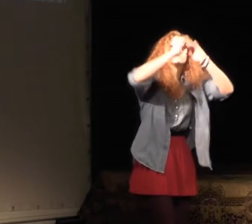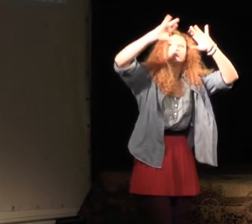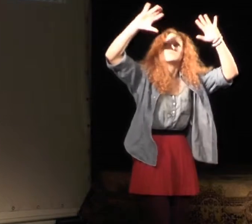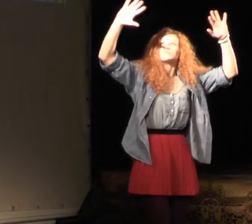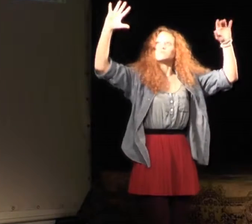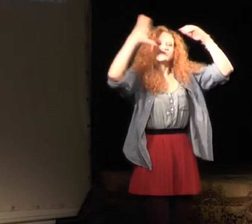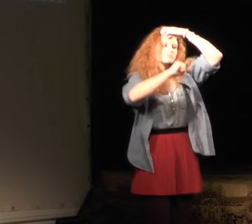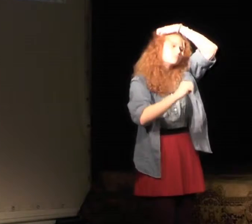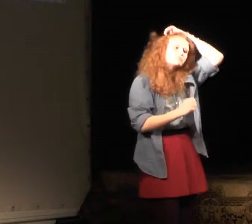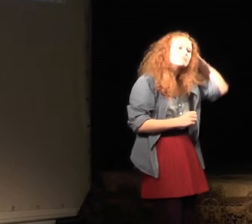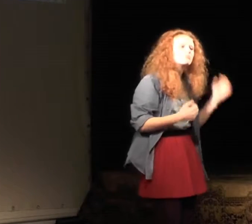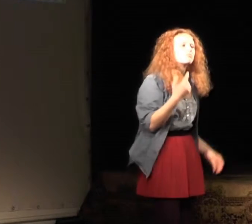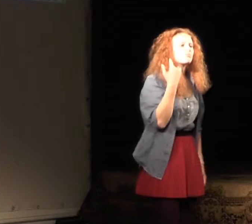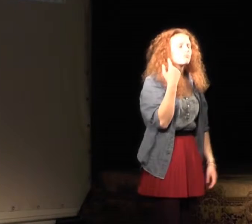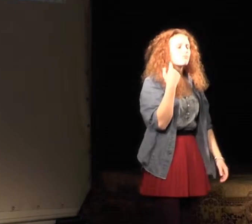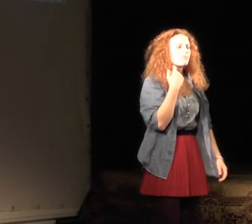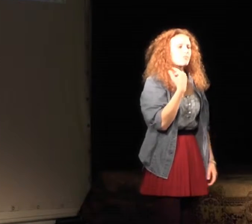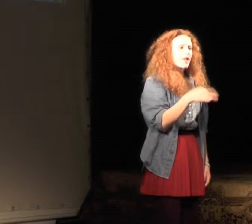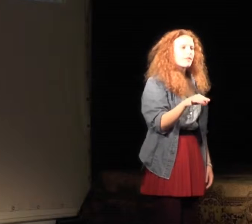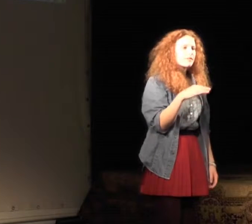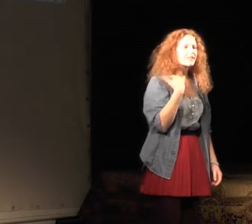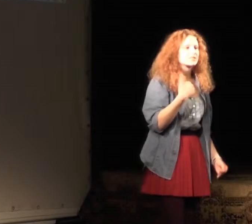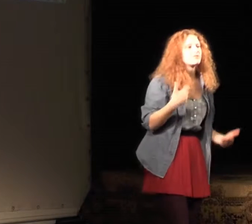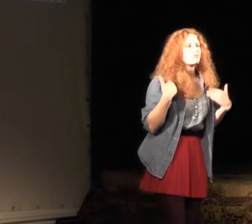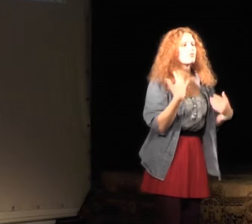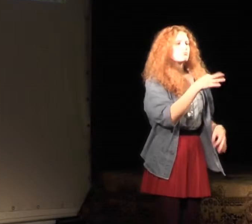ich mache die tür auf und plötzlich habe ich begriffen